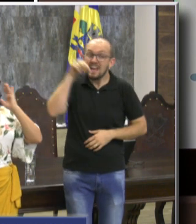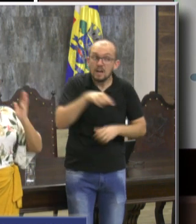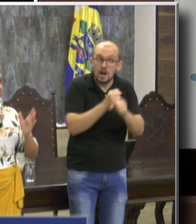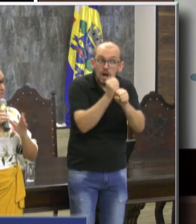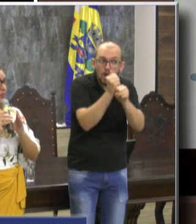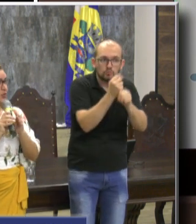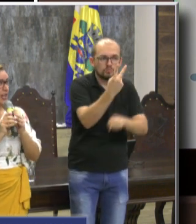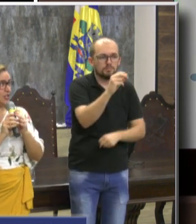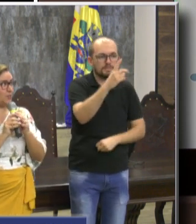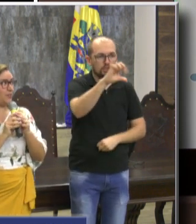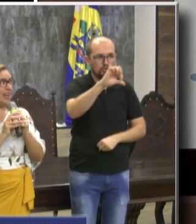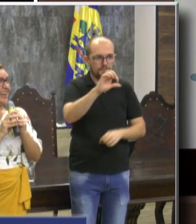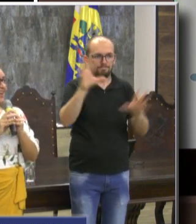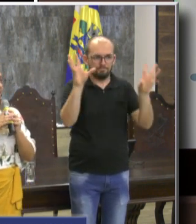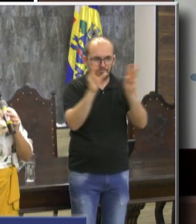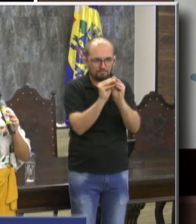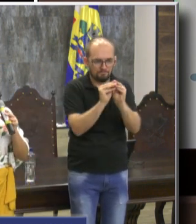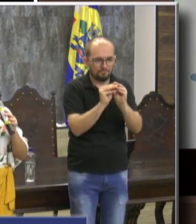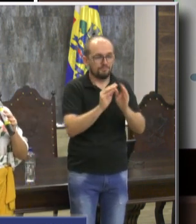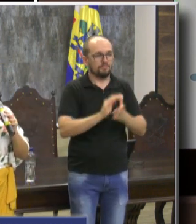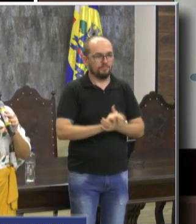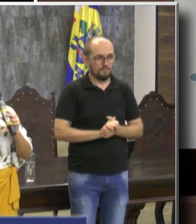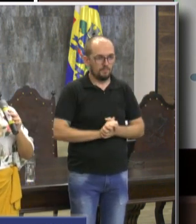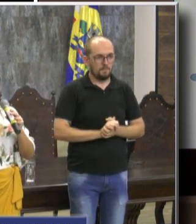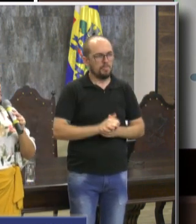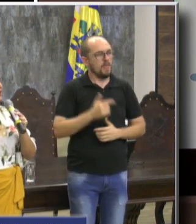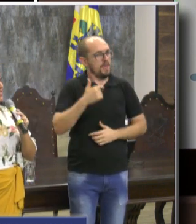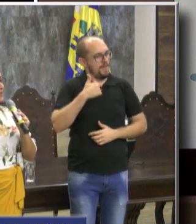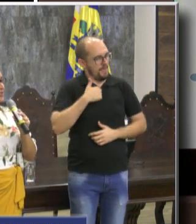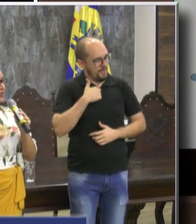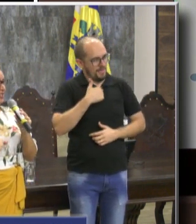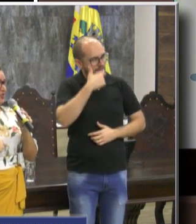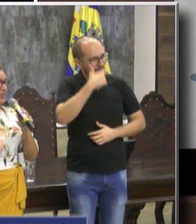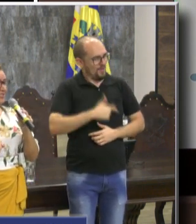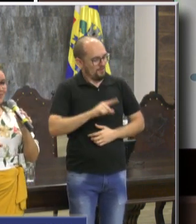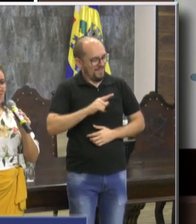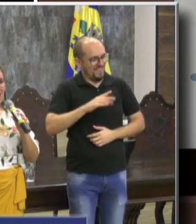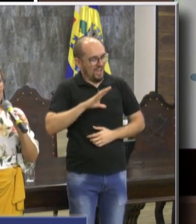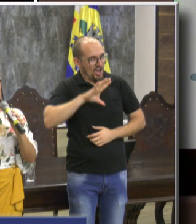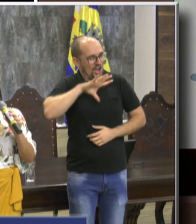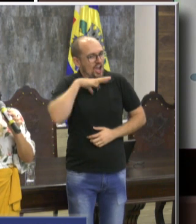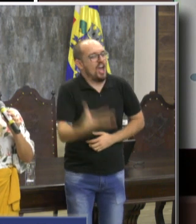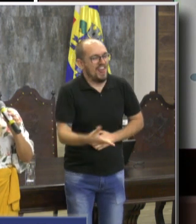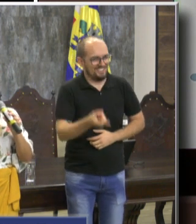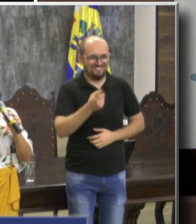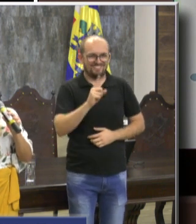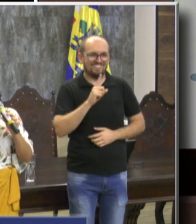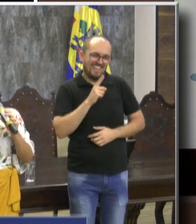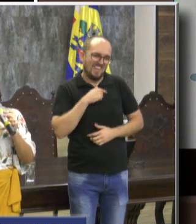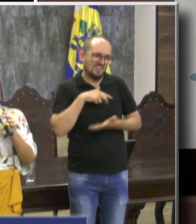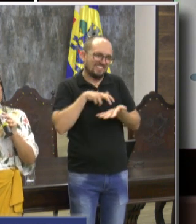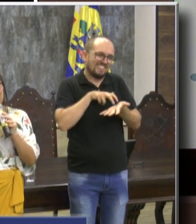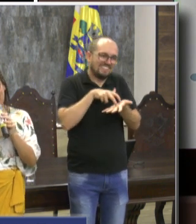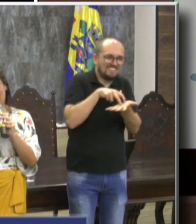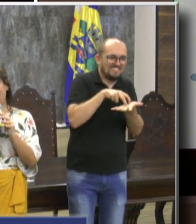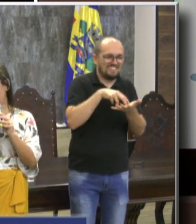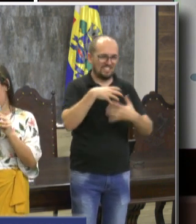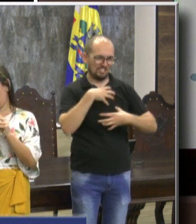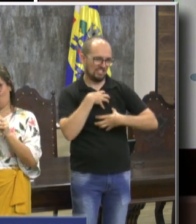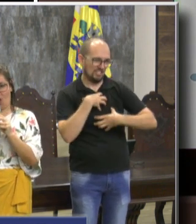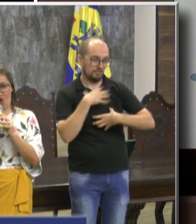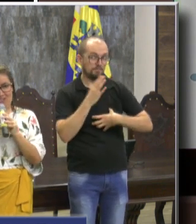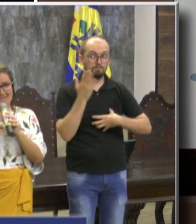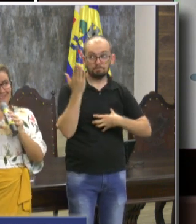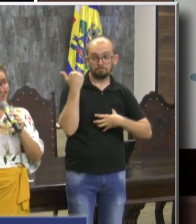dizer sobre esse ano? Gente, eu não sou uma pessoa das mais corajosas, mas Dia da Criança, lá na